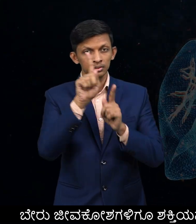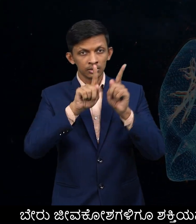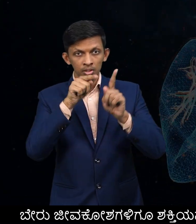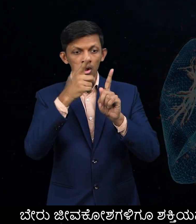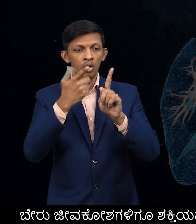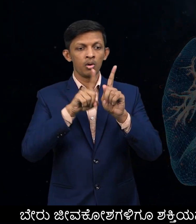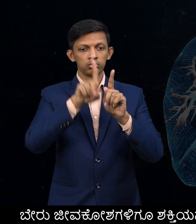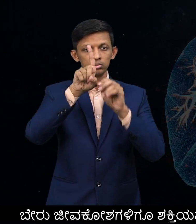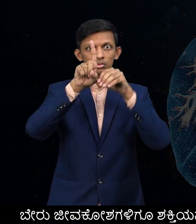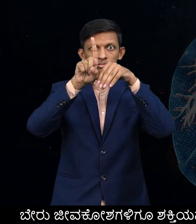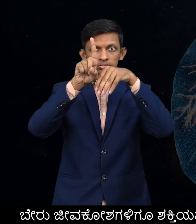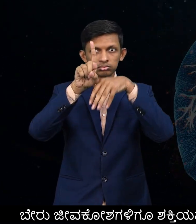ಅಗತ್ಯವಿದೆ.